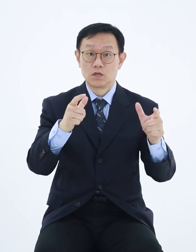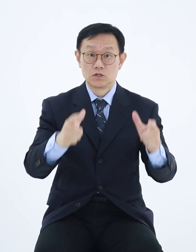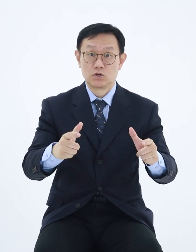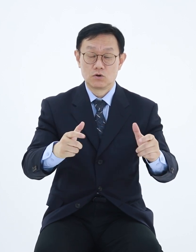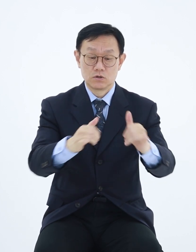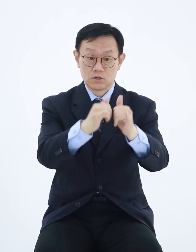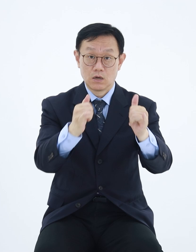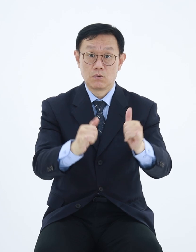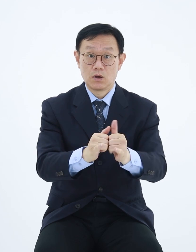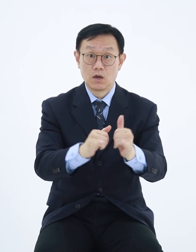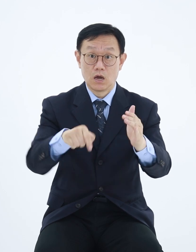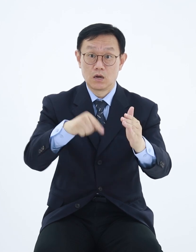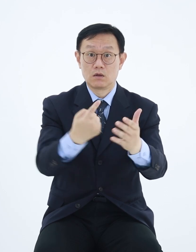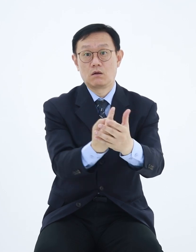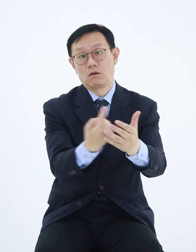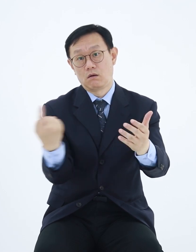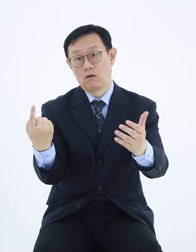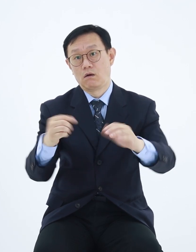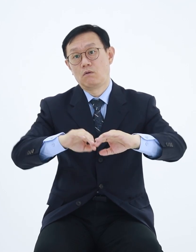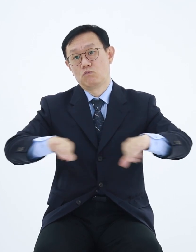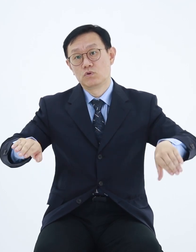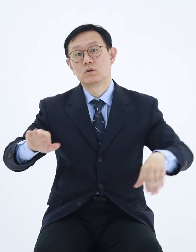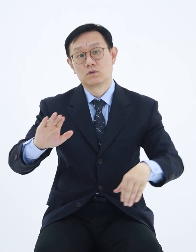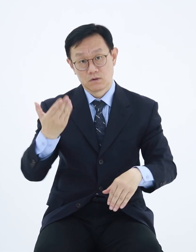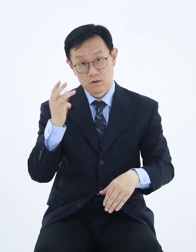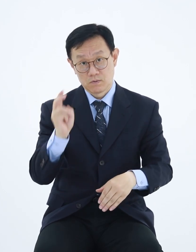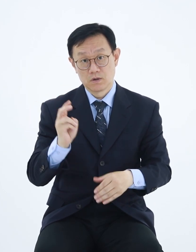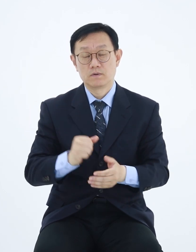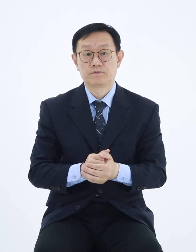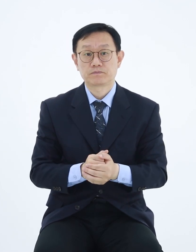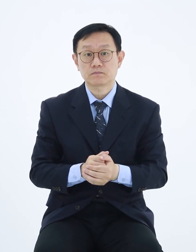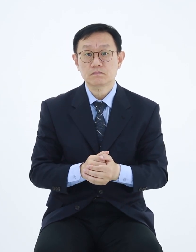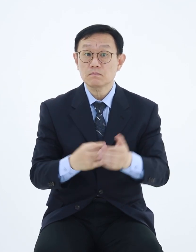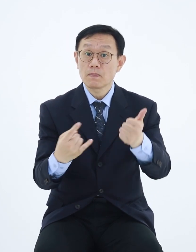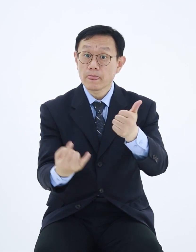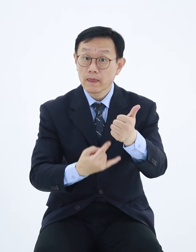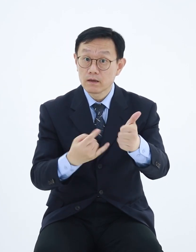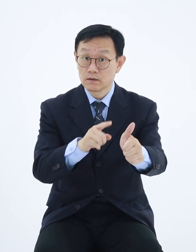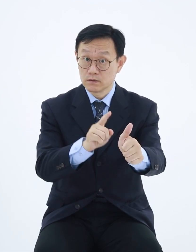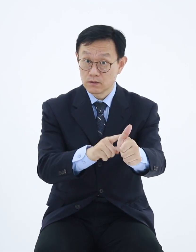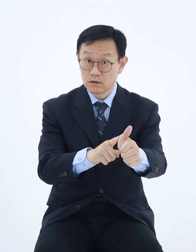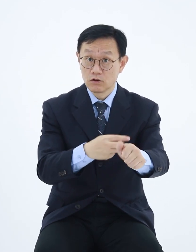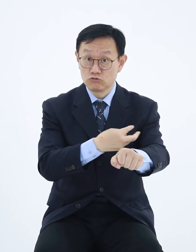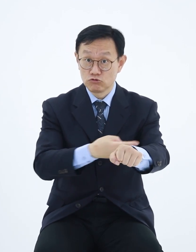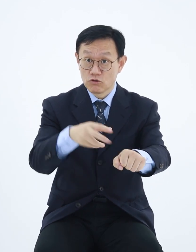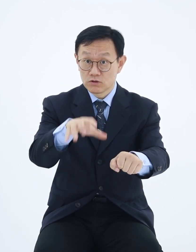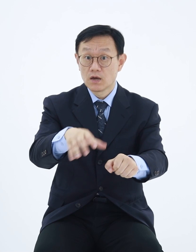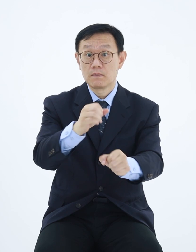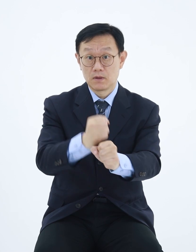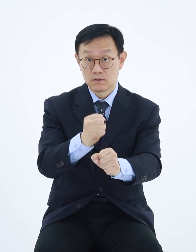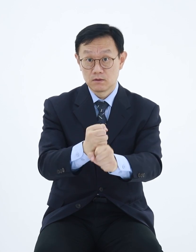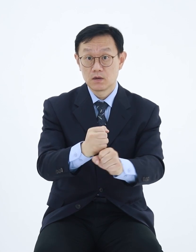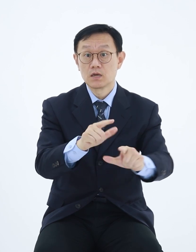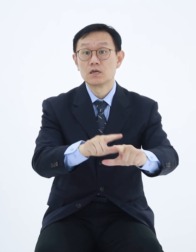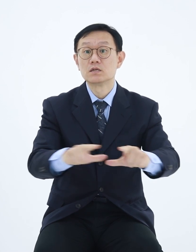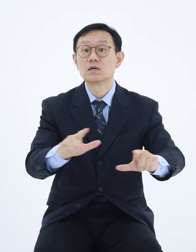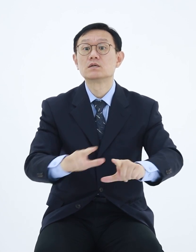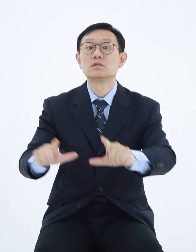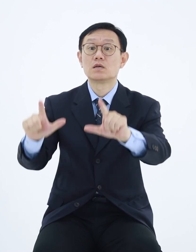지역사회로부터 소외되거나 분리되고 말 것입니다. 위원회는 H씨가 수영장을 만드는 것은 일상생활을 영위하기